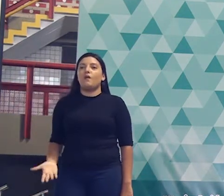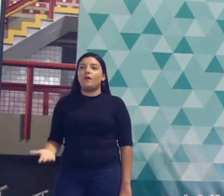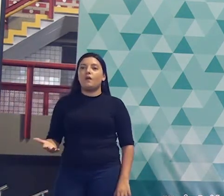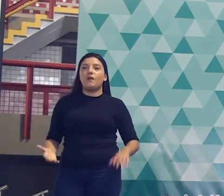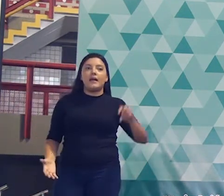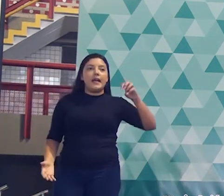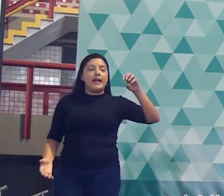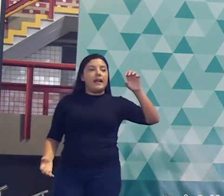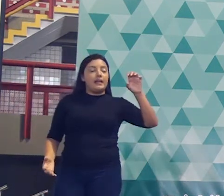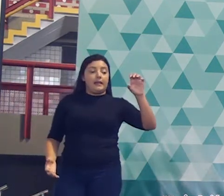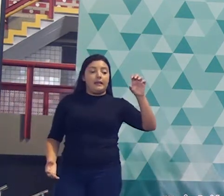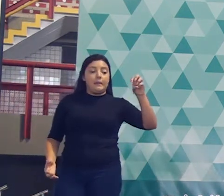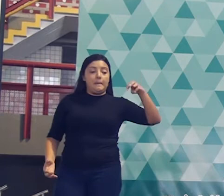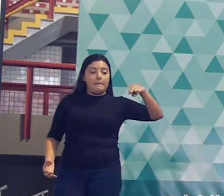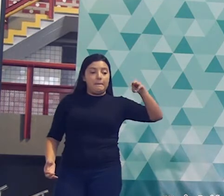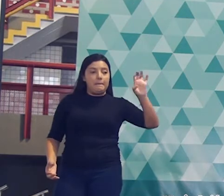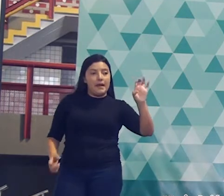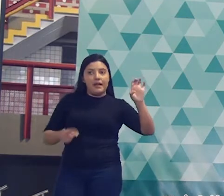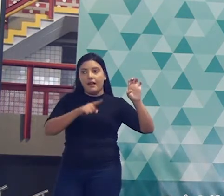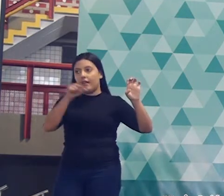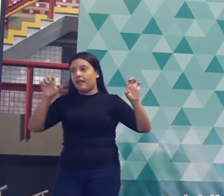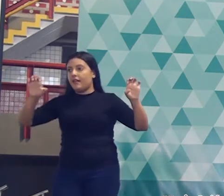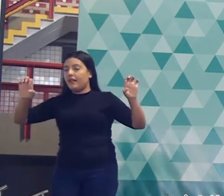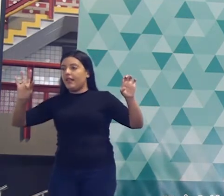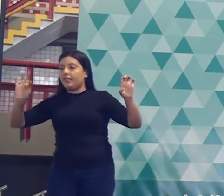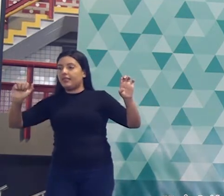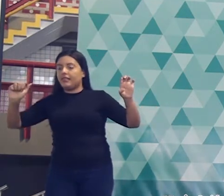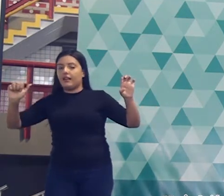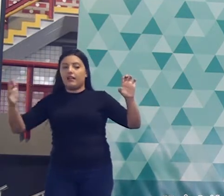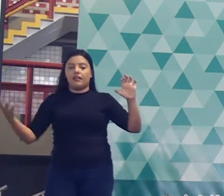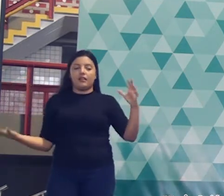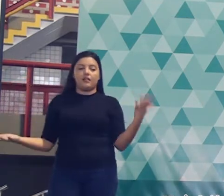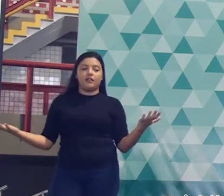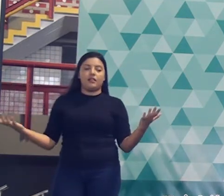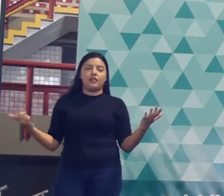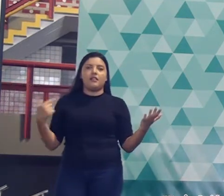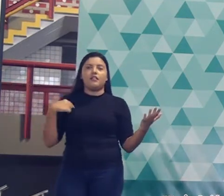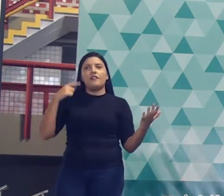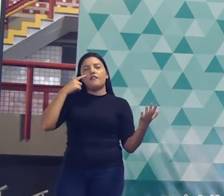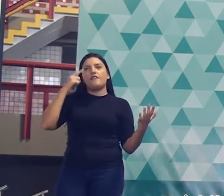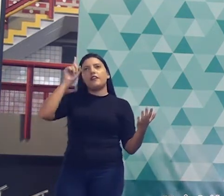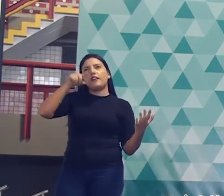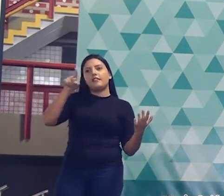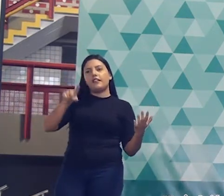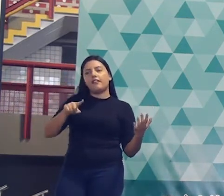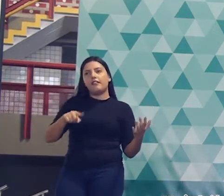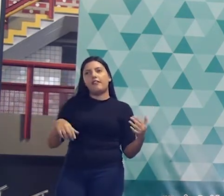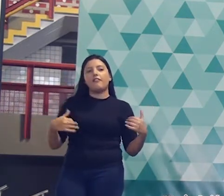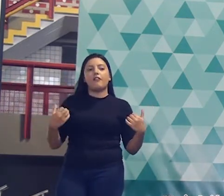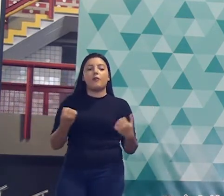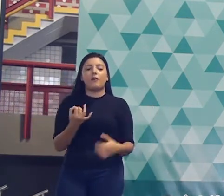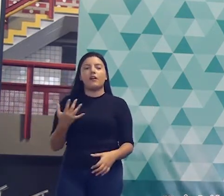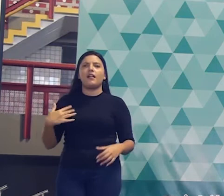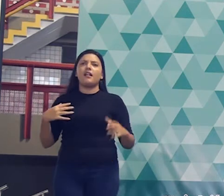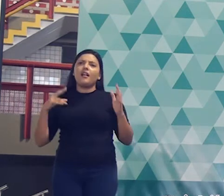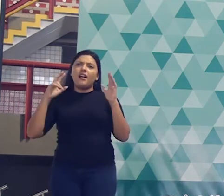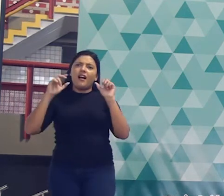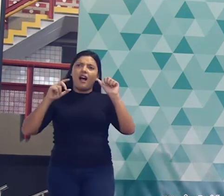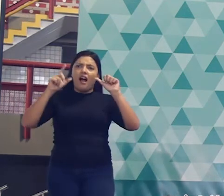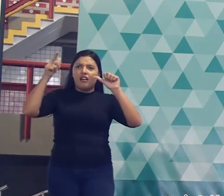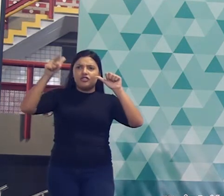ou etanol? Etanol. Então, quais os itens que nós já cancelamos, que a gente nem vai ler? Eu leio o item A de